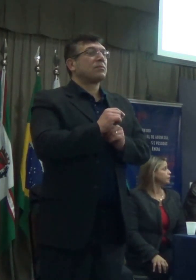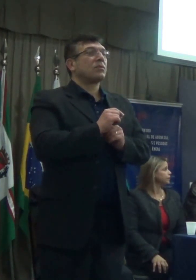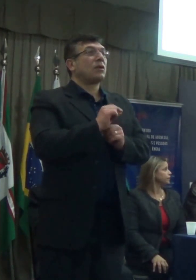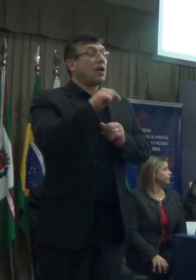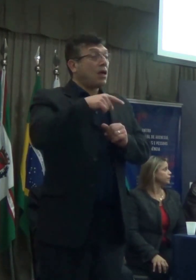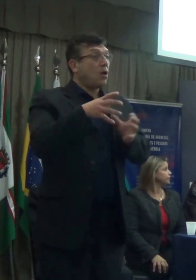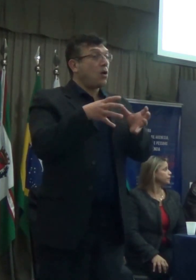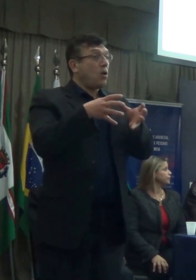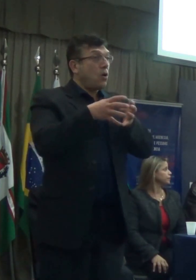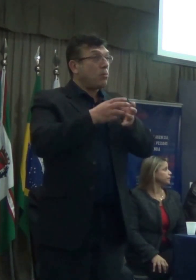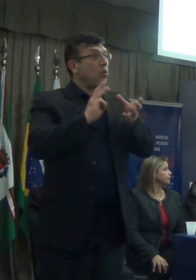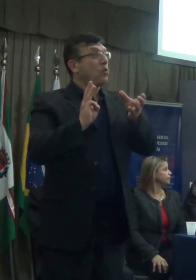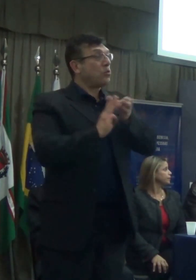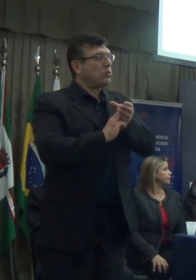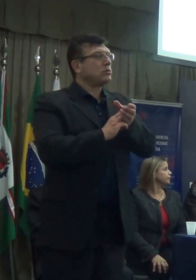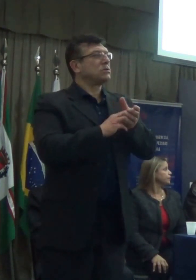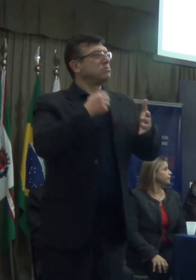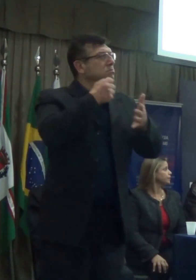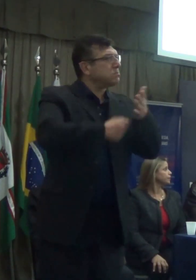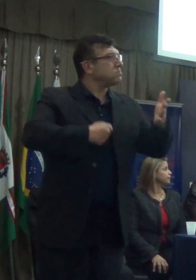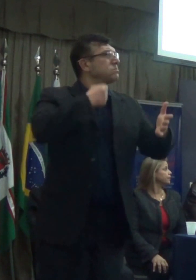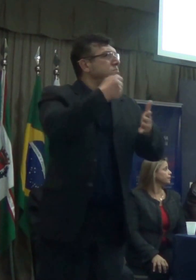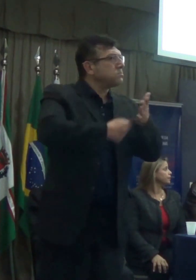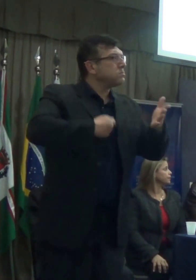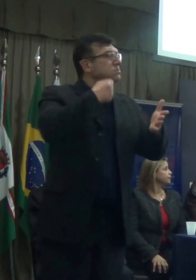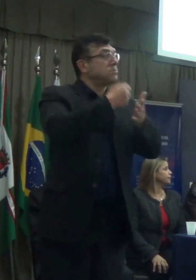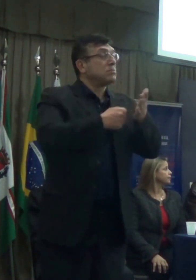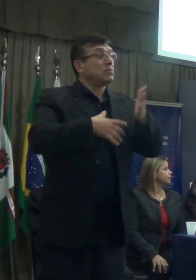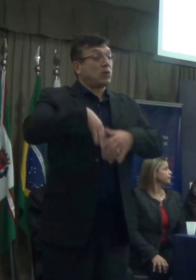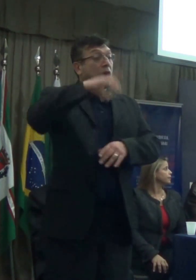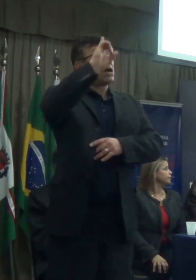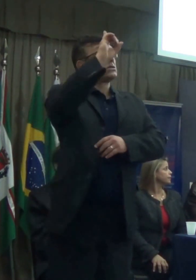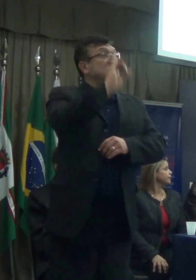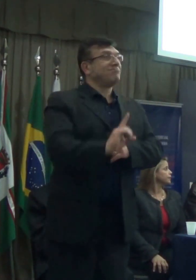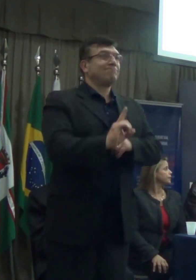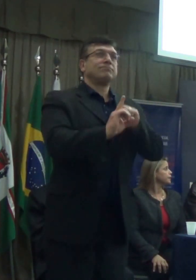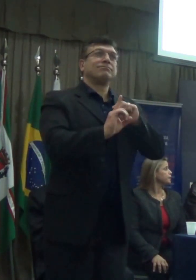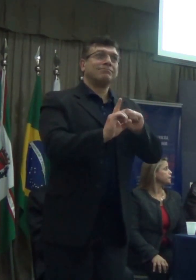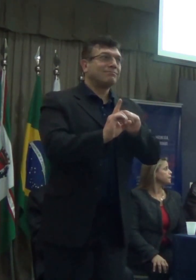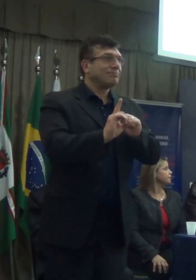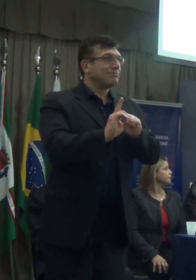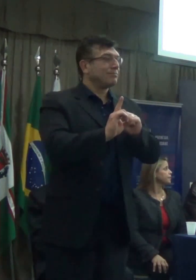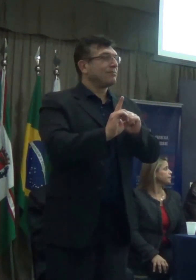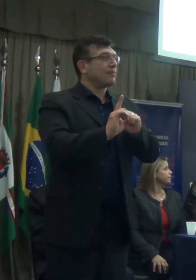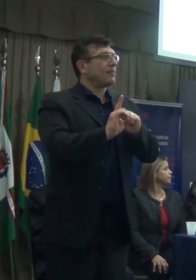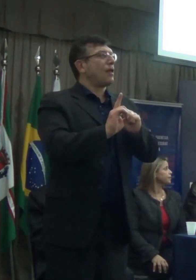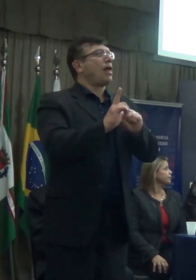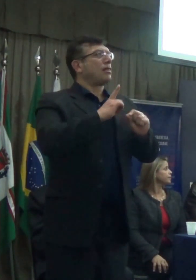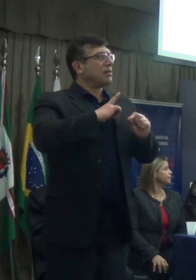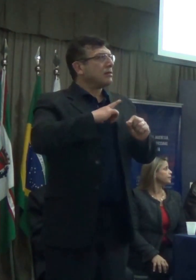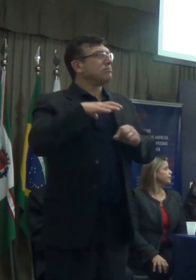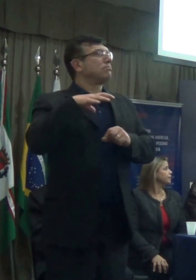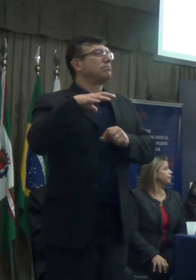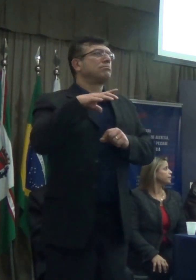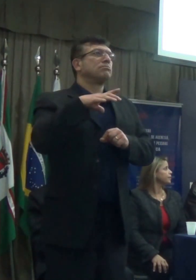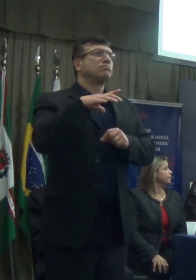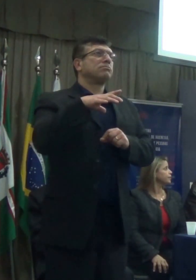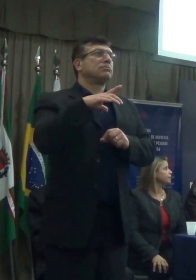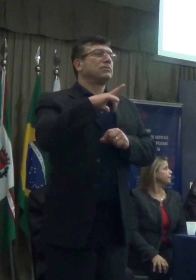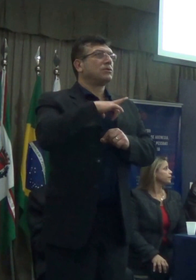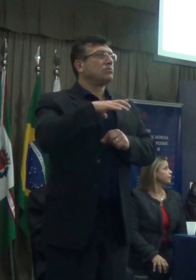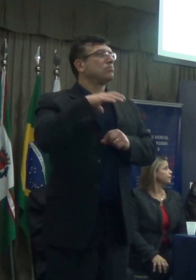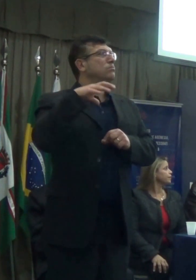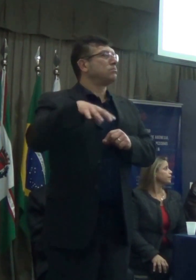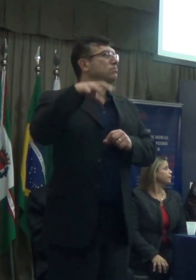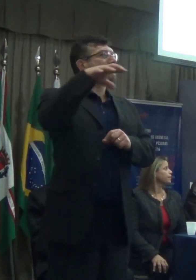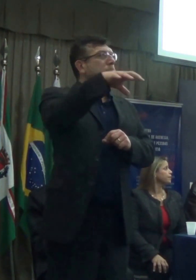o conceito que Luta pelos nossos direitos né está presente em